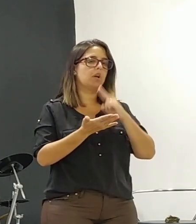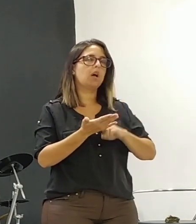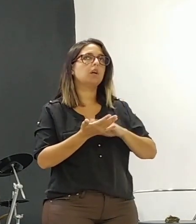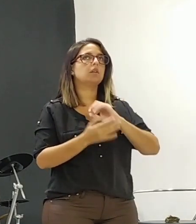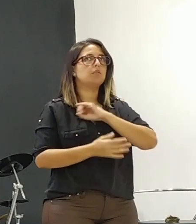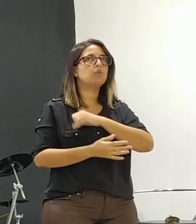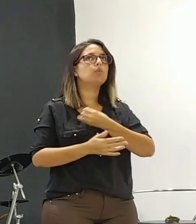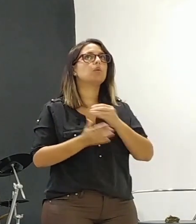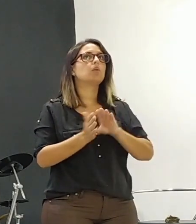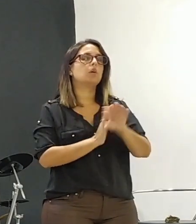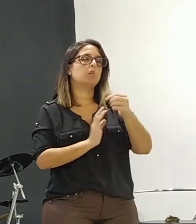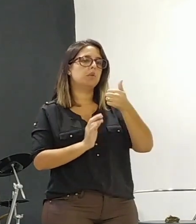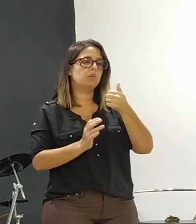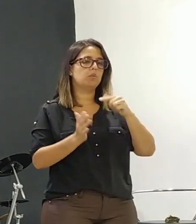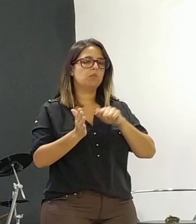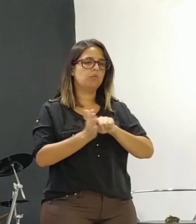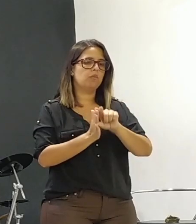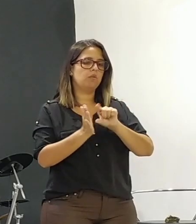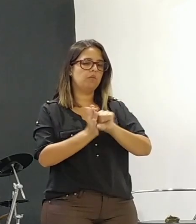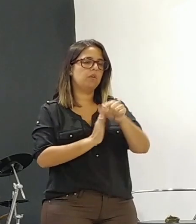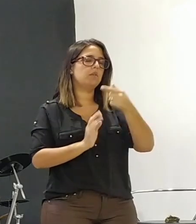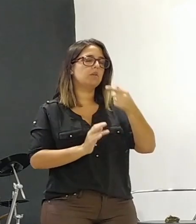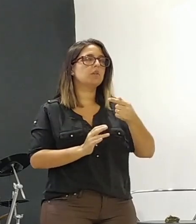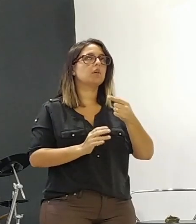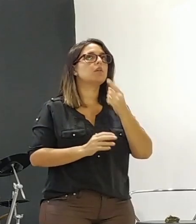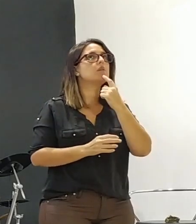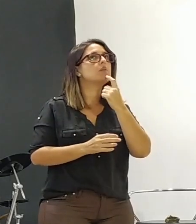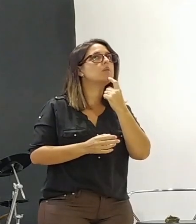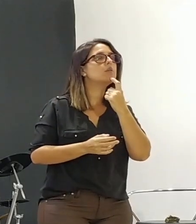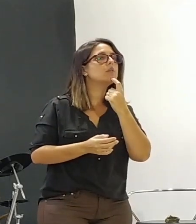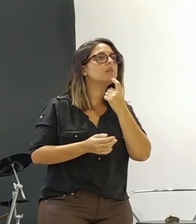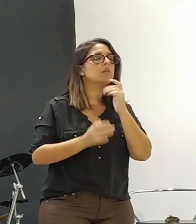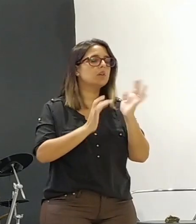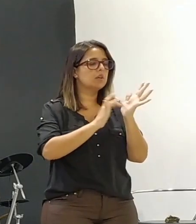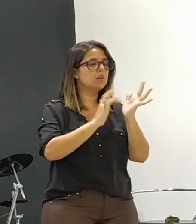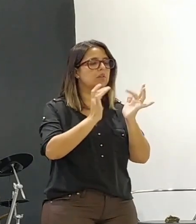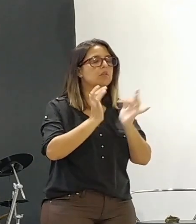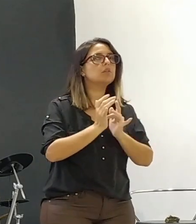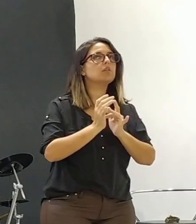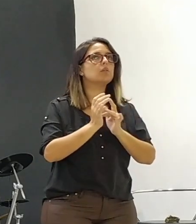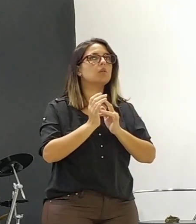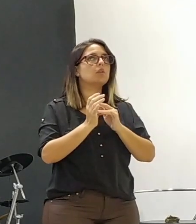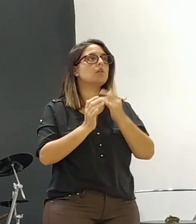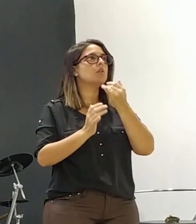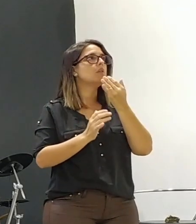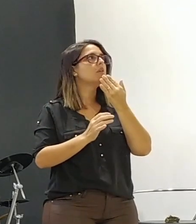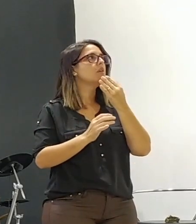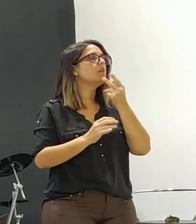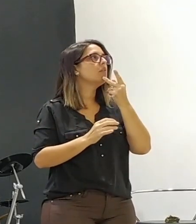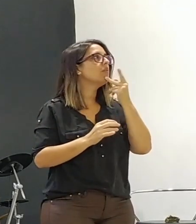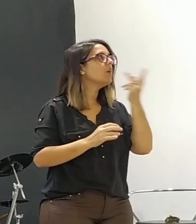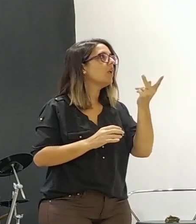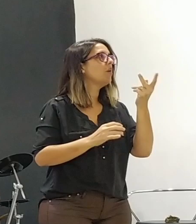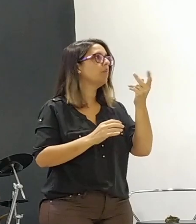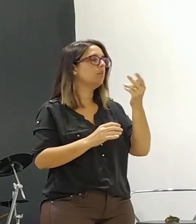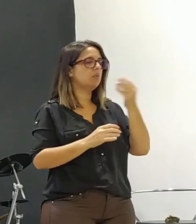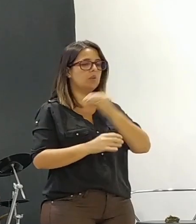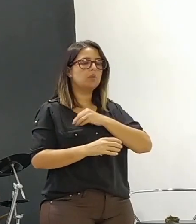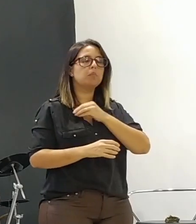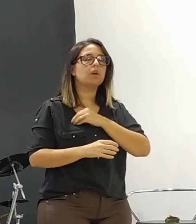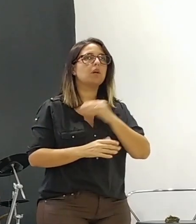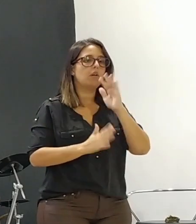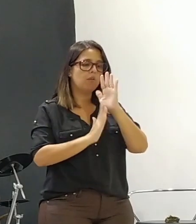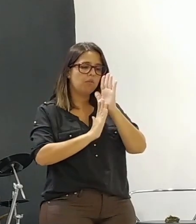1, versículo 7. O sangue de Jesus, ele diz lá: se confessarmos os nossos pecados, ele é fiel e justo